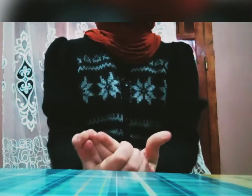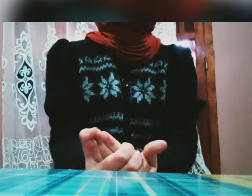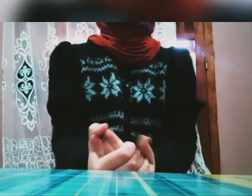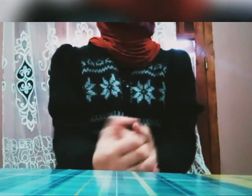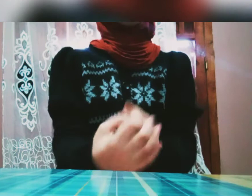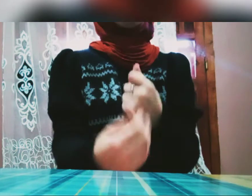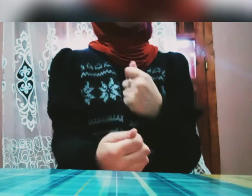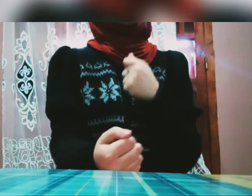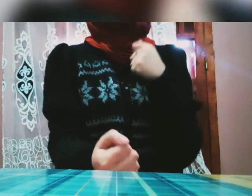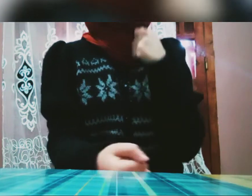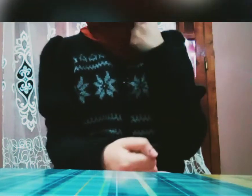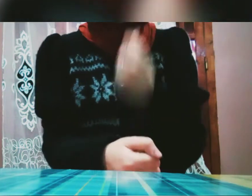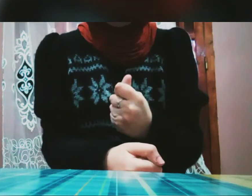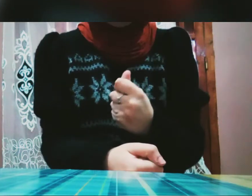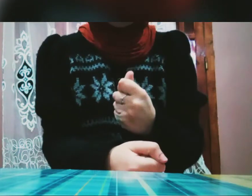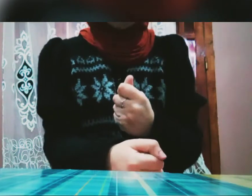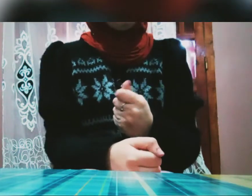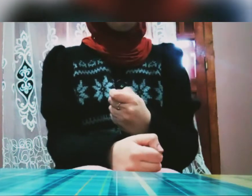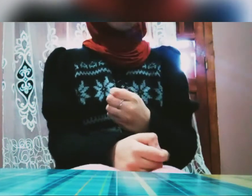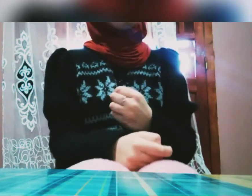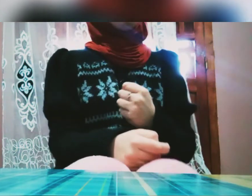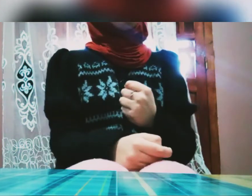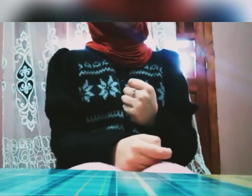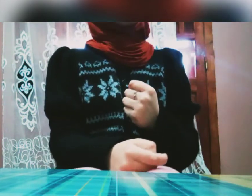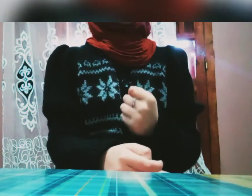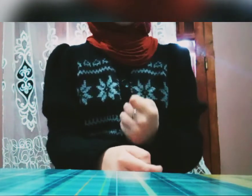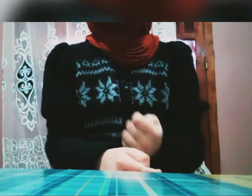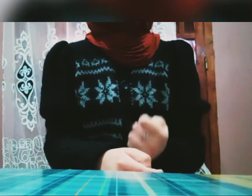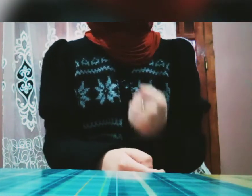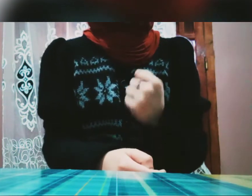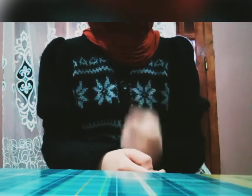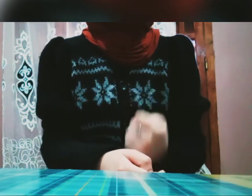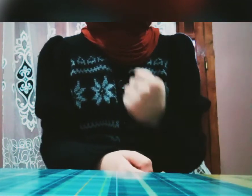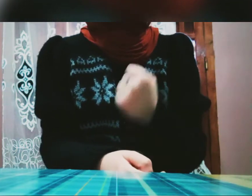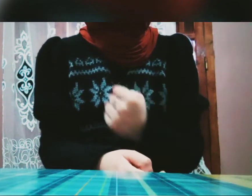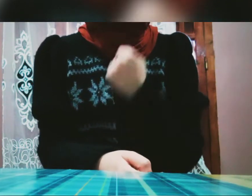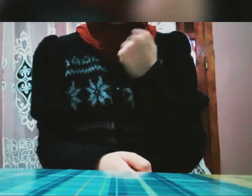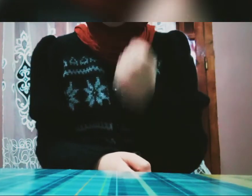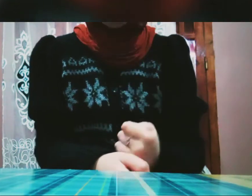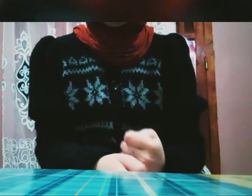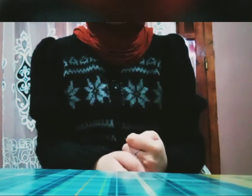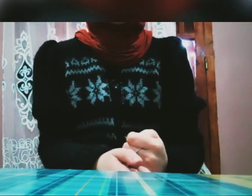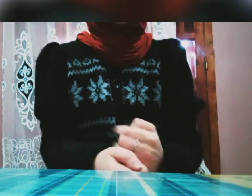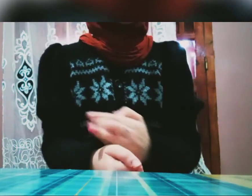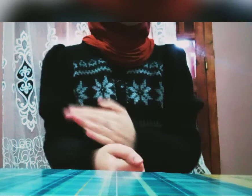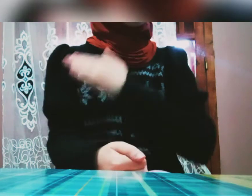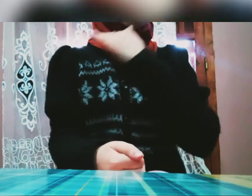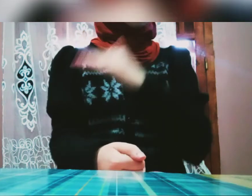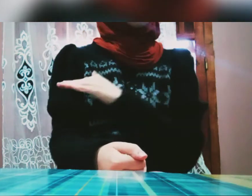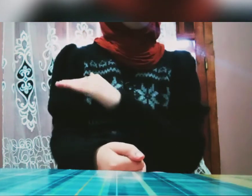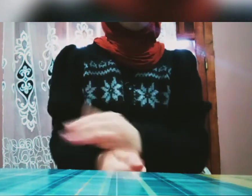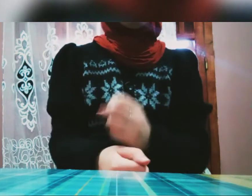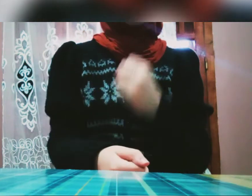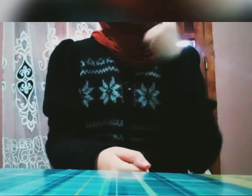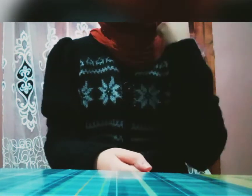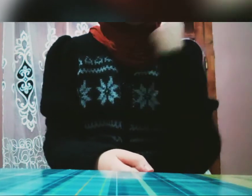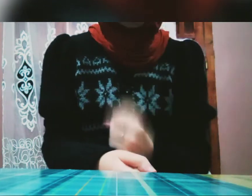تفشل ابقى مصر ابقى عندك عزيمة وإرادة قوية. تحت أي ظرف أنا مصر أني